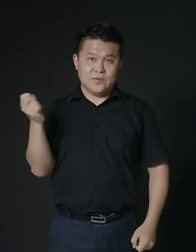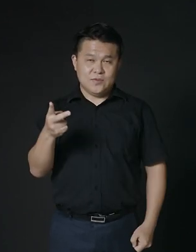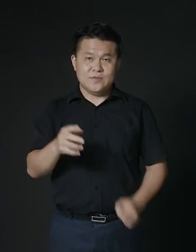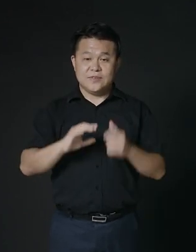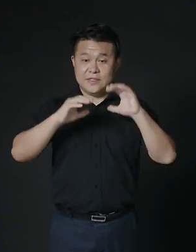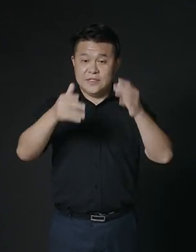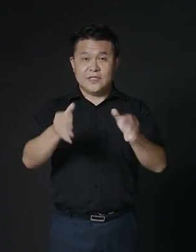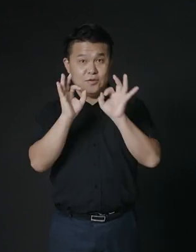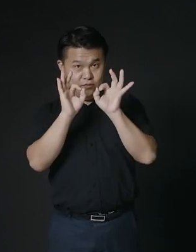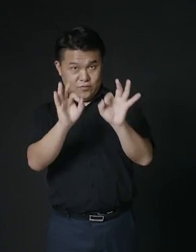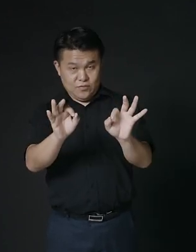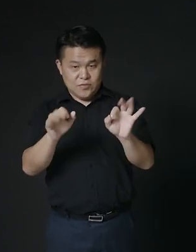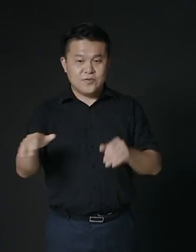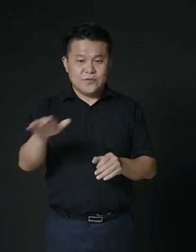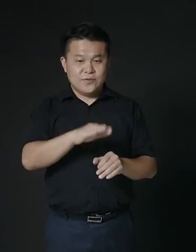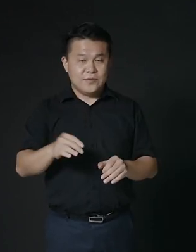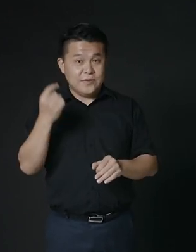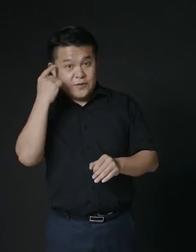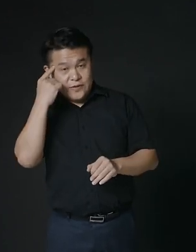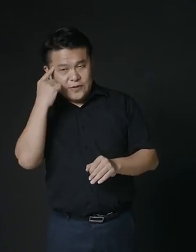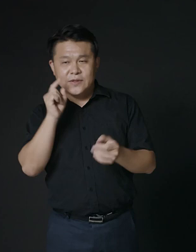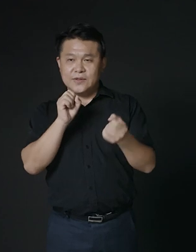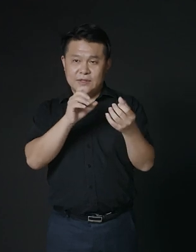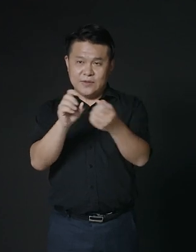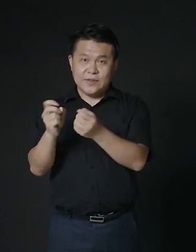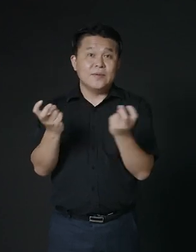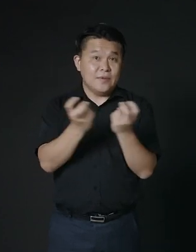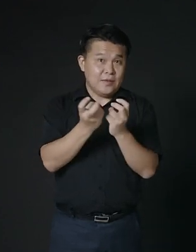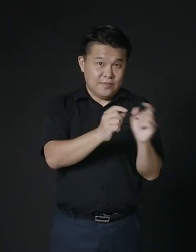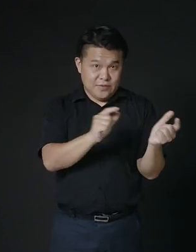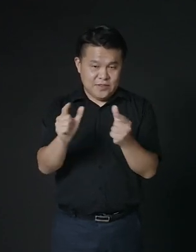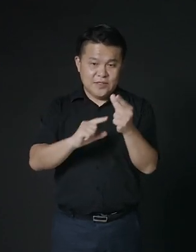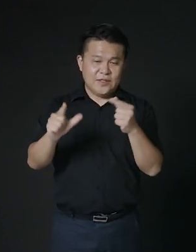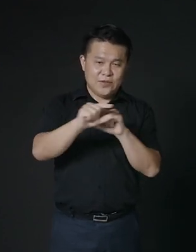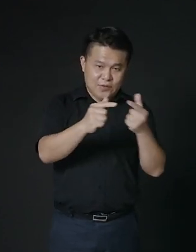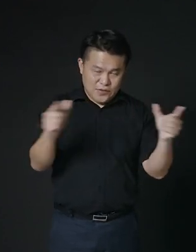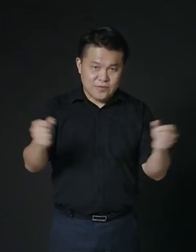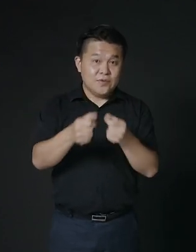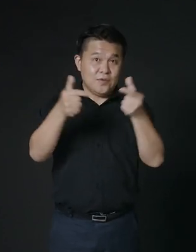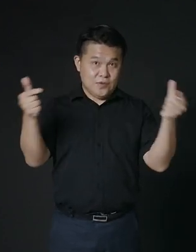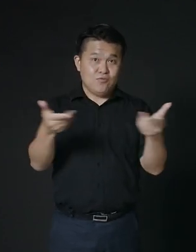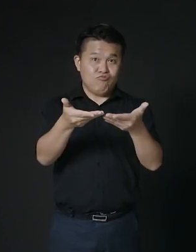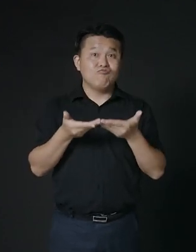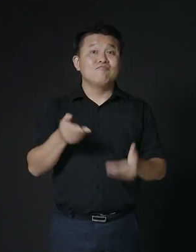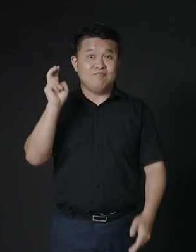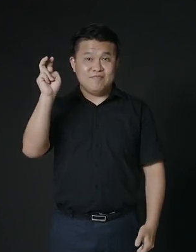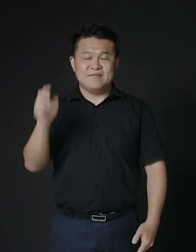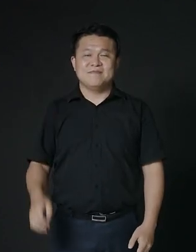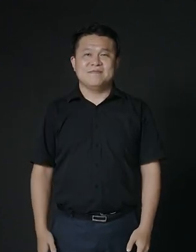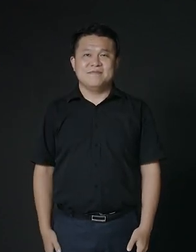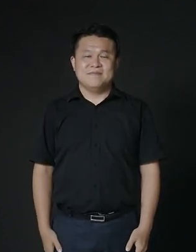세상을 바라보는 우리들의 시선과 소통의 방식을 더욱 다채롭게 확장해 줄 것입니다